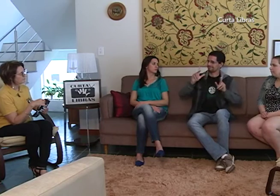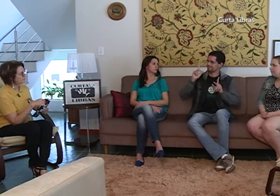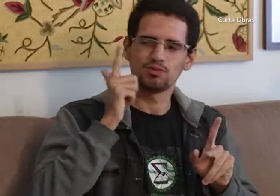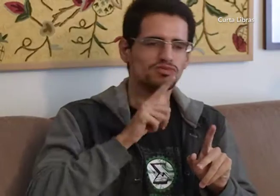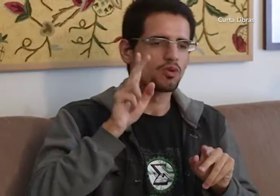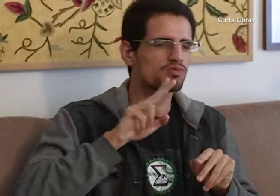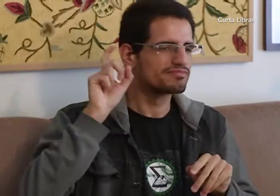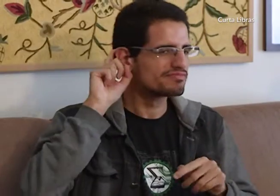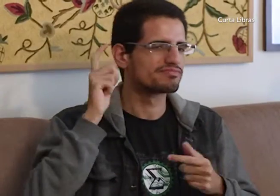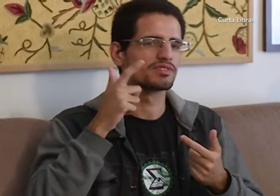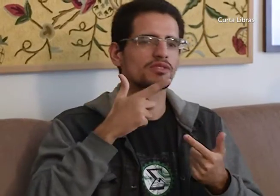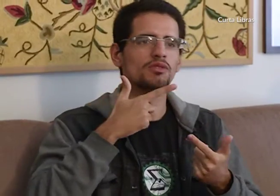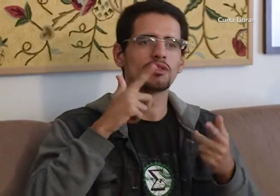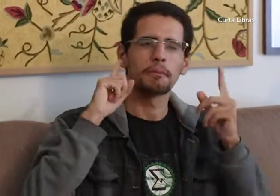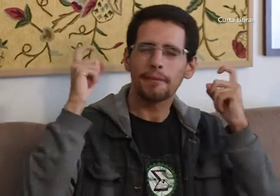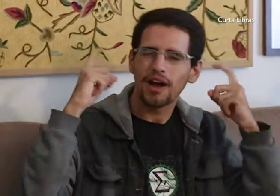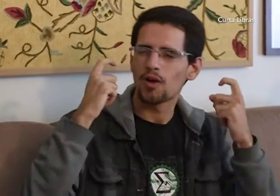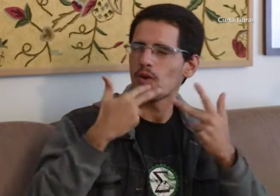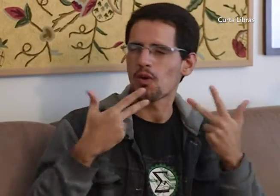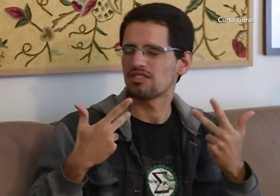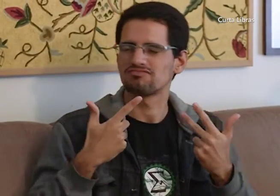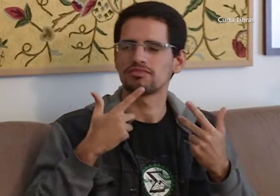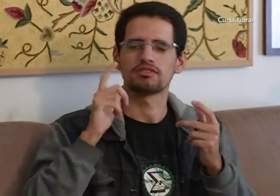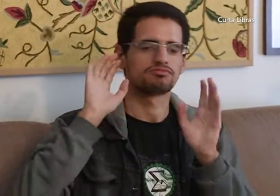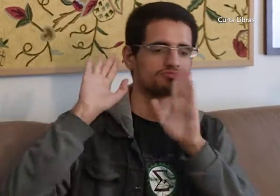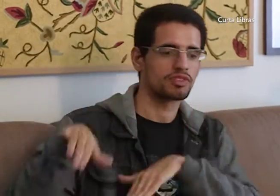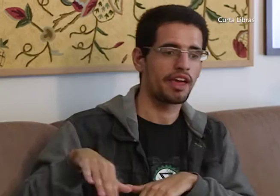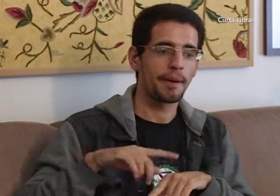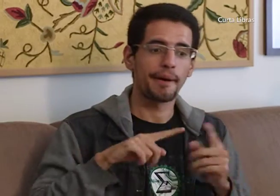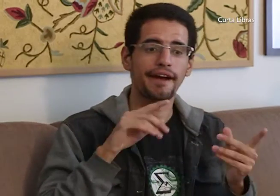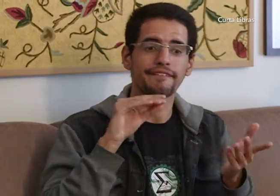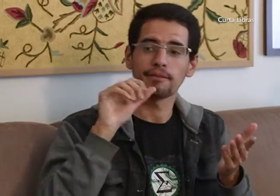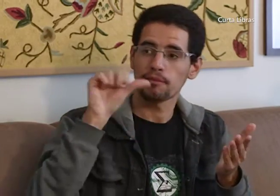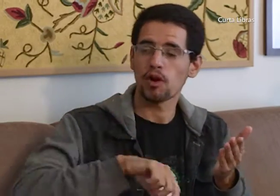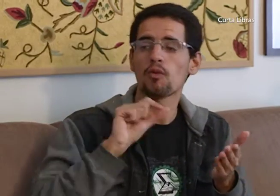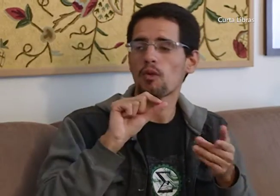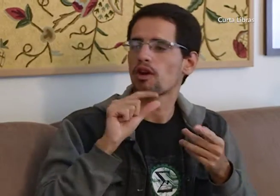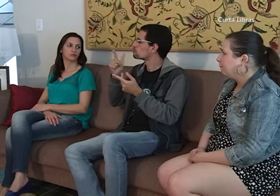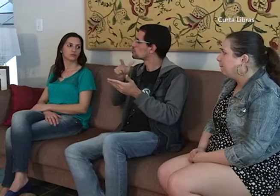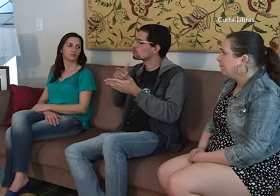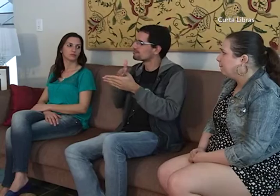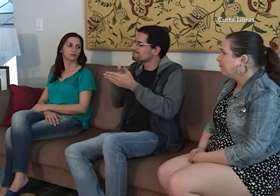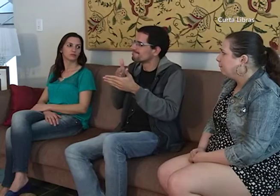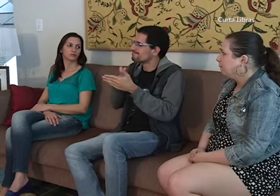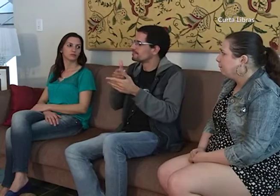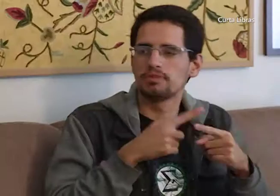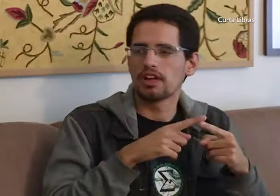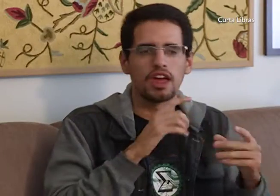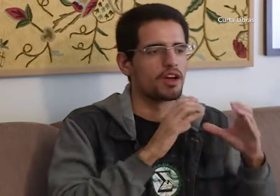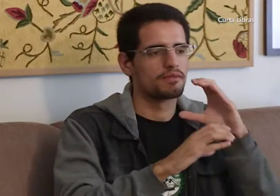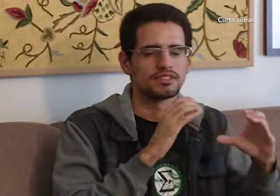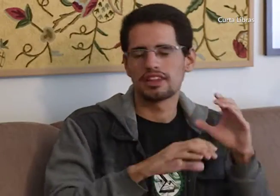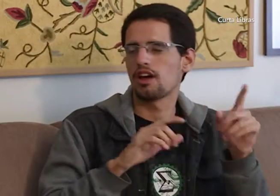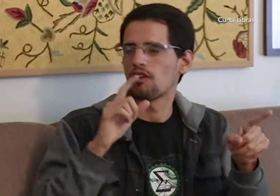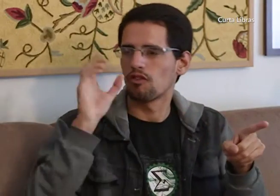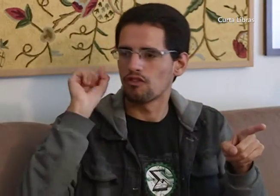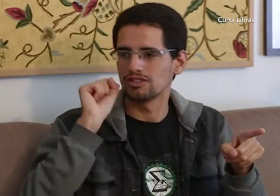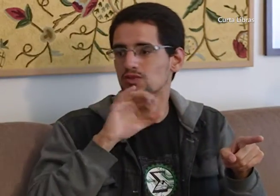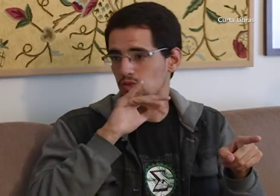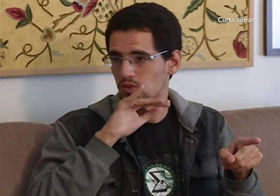barulho me incomodava e eu fui deixando de usar o aparelho. Então eu me sinto um pouco limitado, porque a comunicação com os colegas é bem ruim. Com